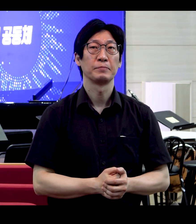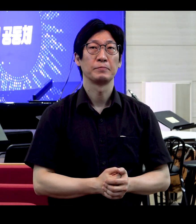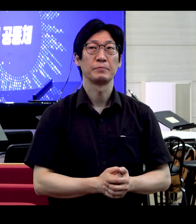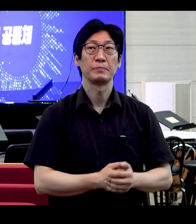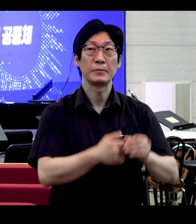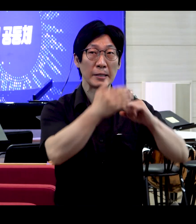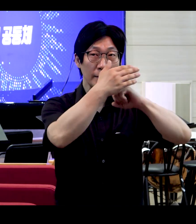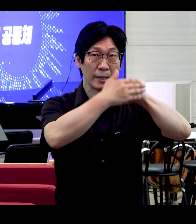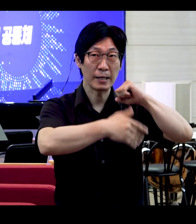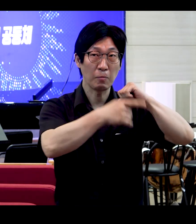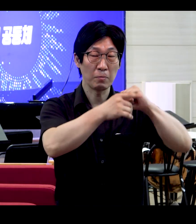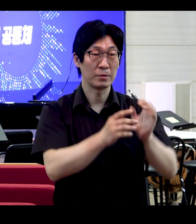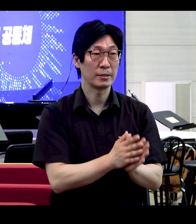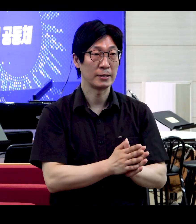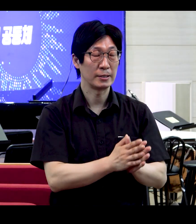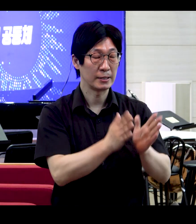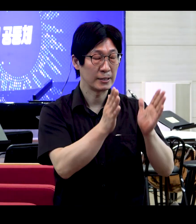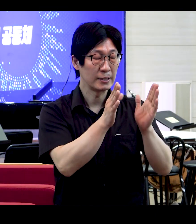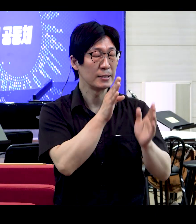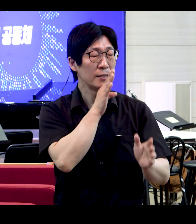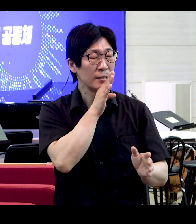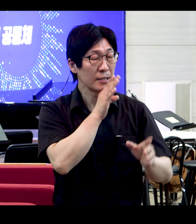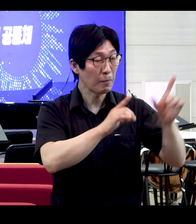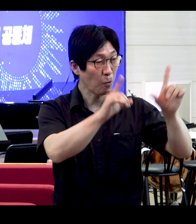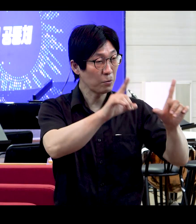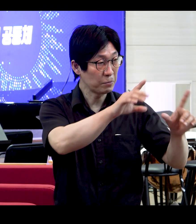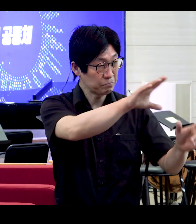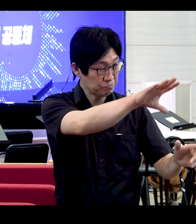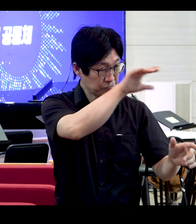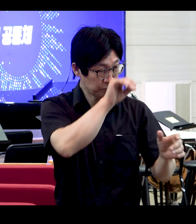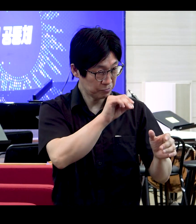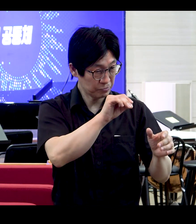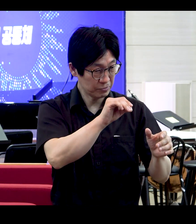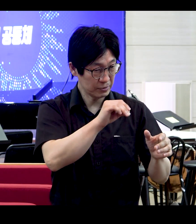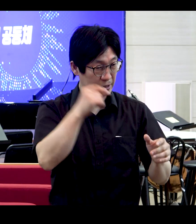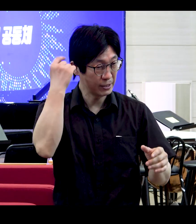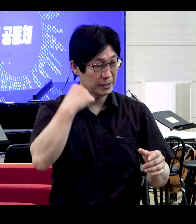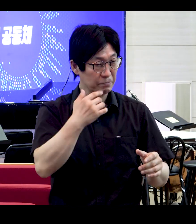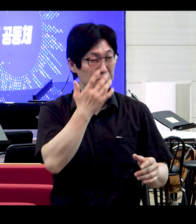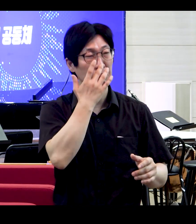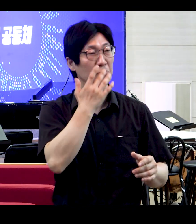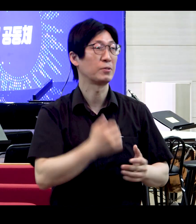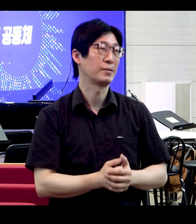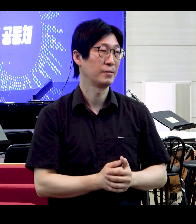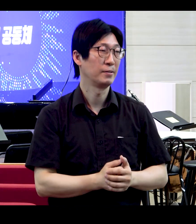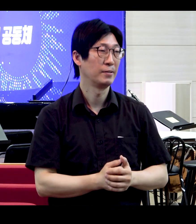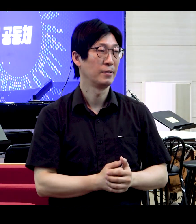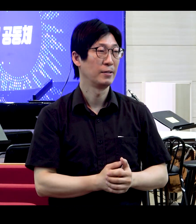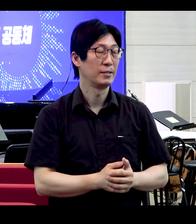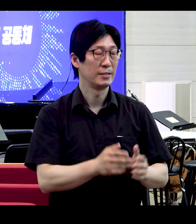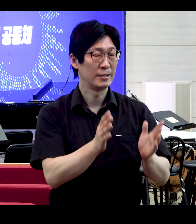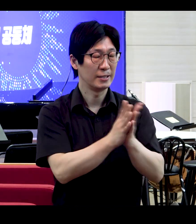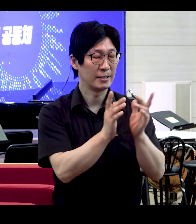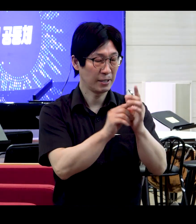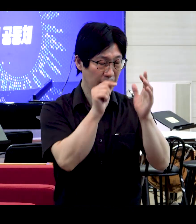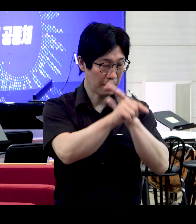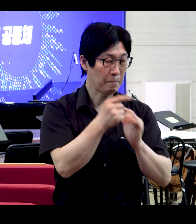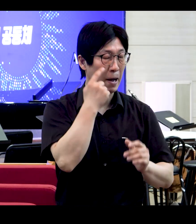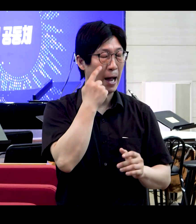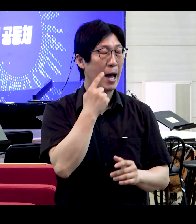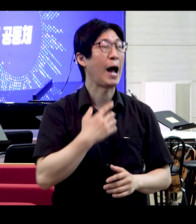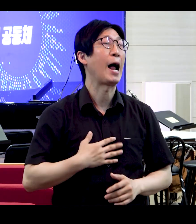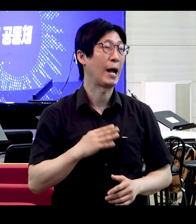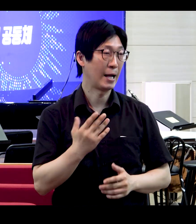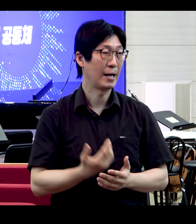사진은 그 실제 그랜드 캐년을 그대로 담을 수가 없죠. 정말 몇만 분의 1밖에 안 될 것이다라고 생각합니다.